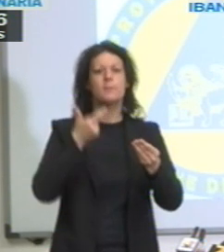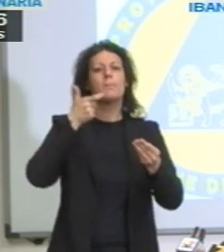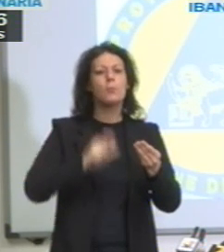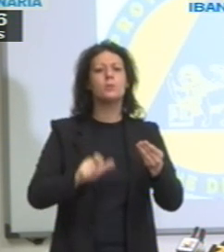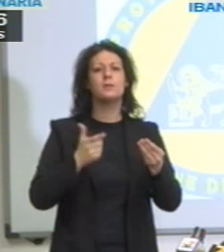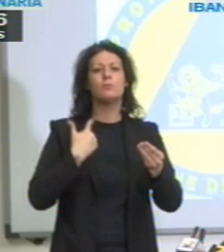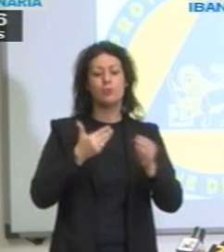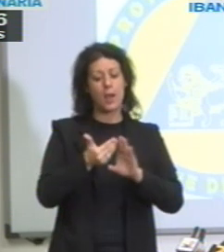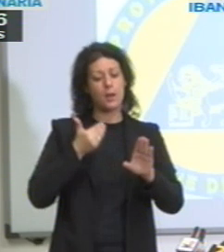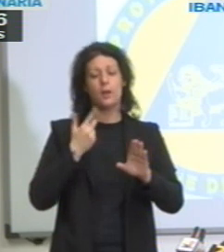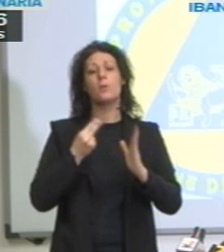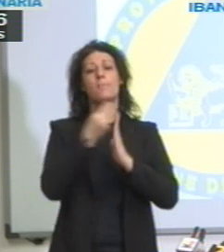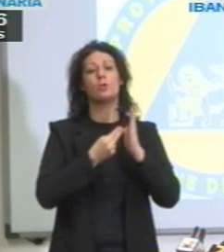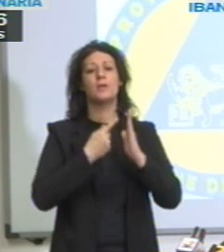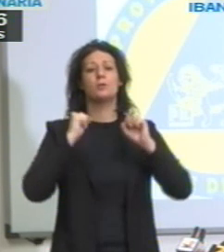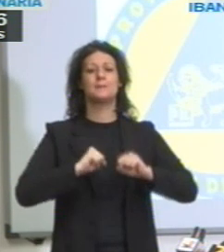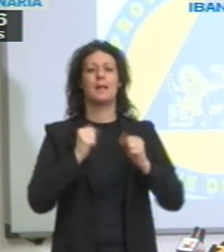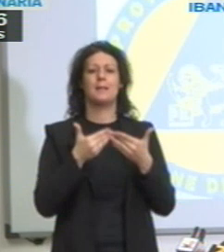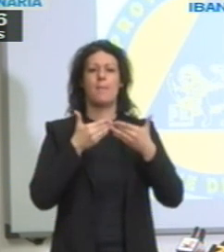piedi un progetto di sanità pubblica.